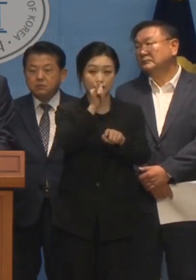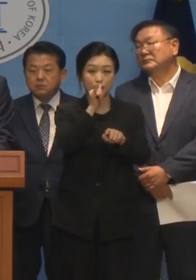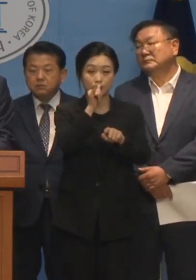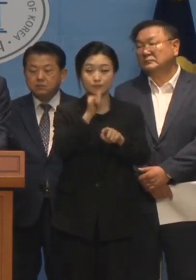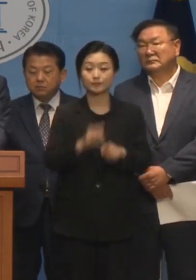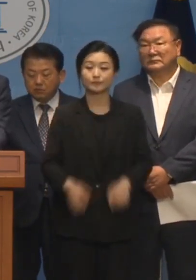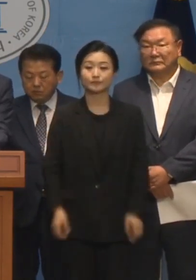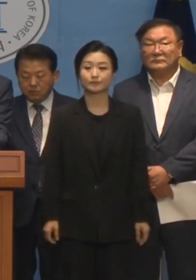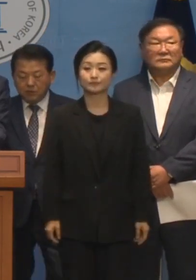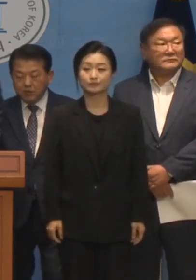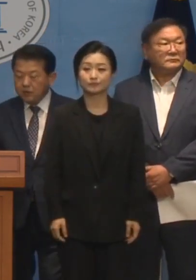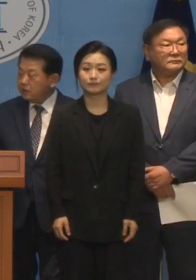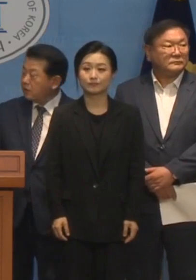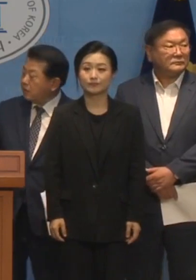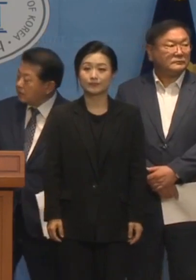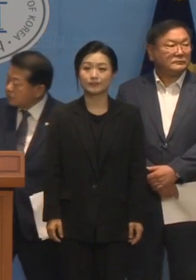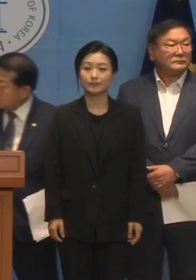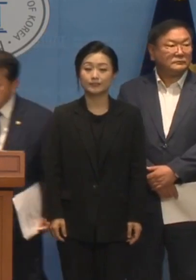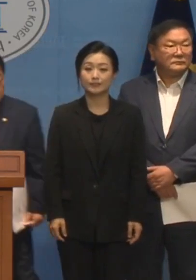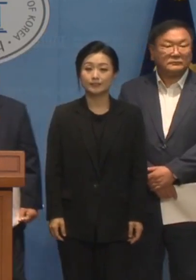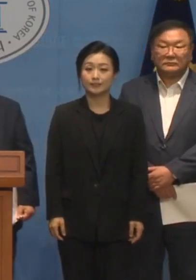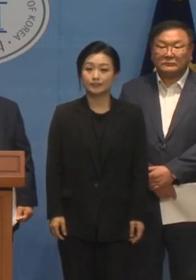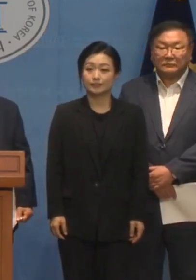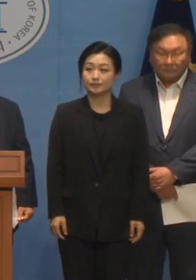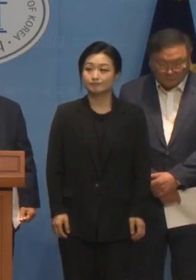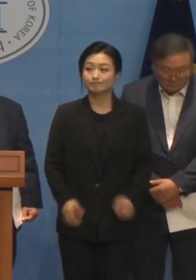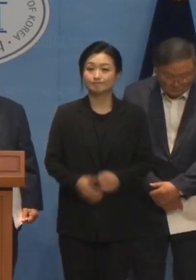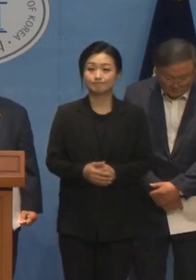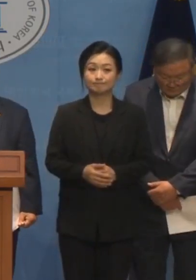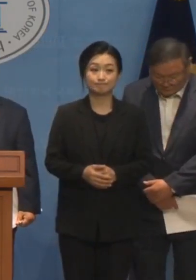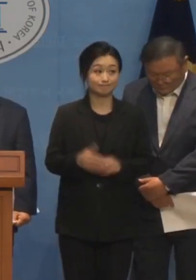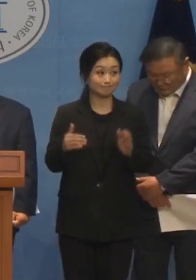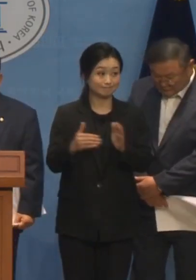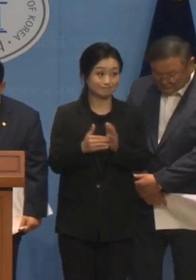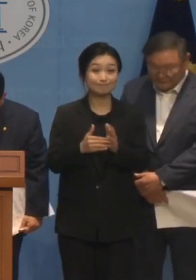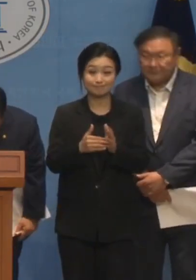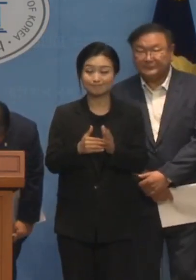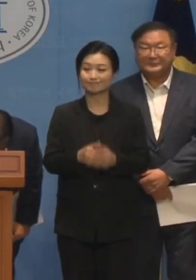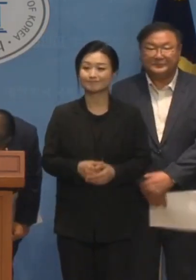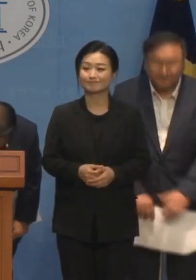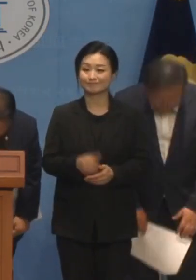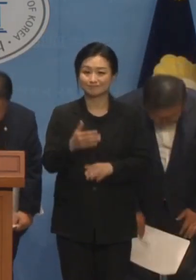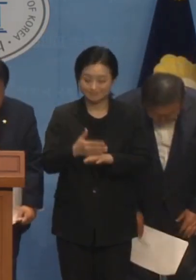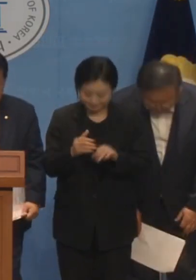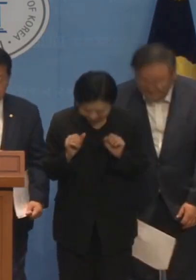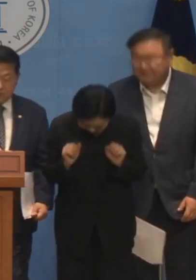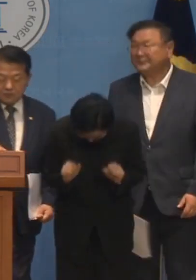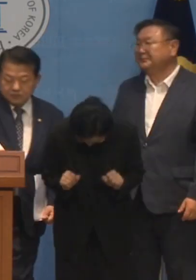이상입니다. 네, 하실 말씀 없으면은 마치도록 하겠습니다. 네.